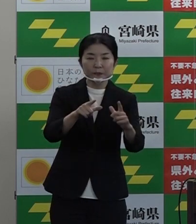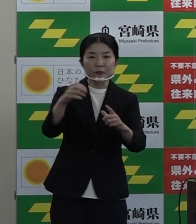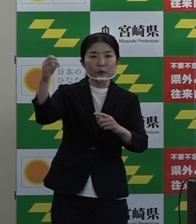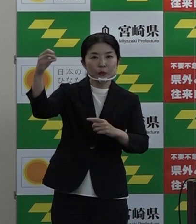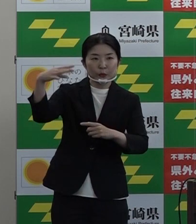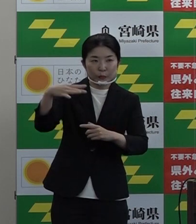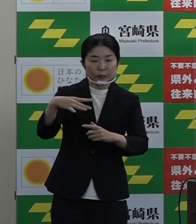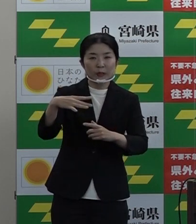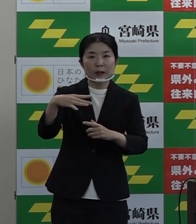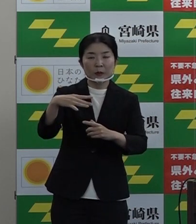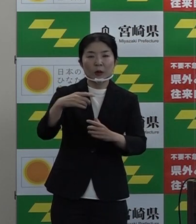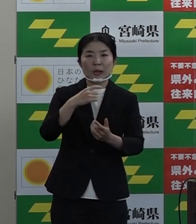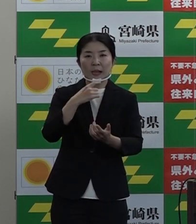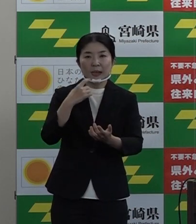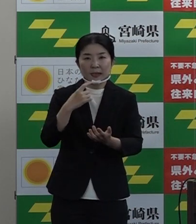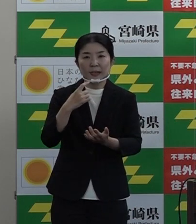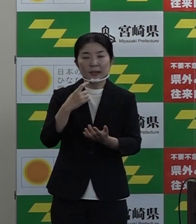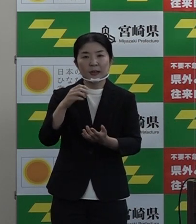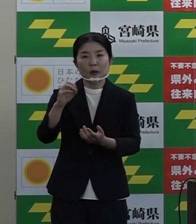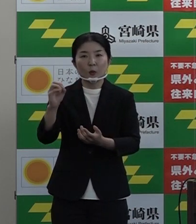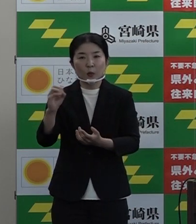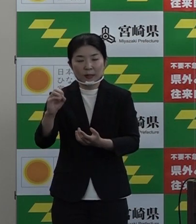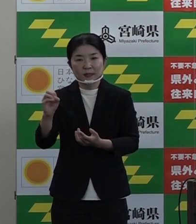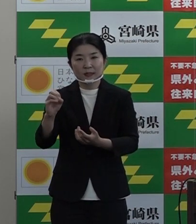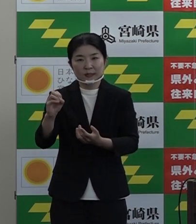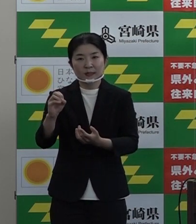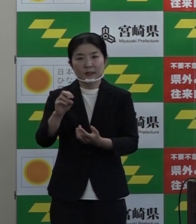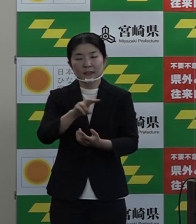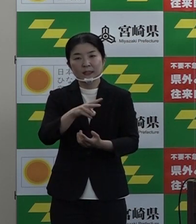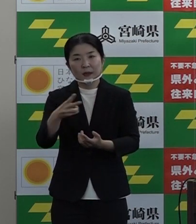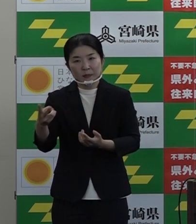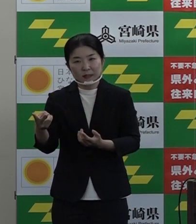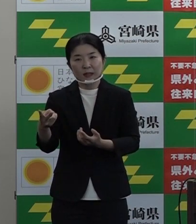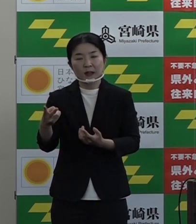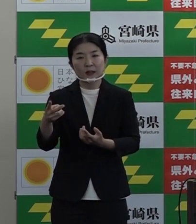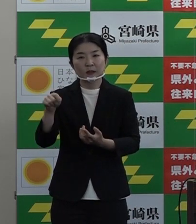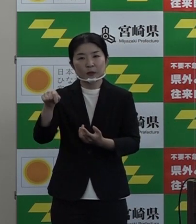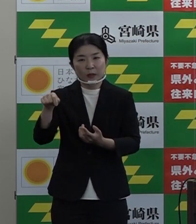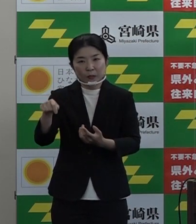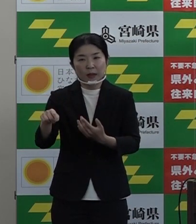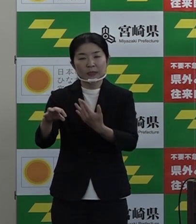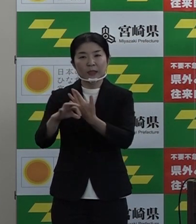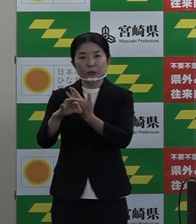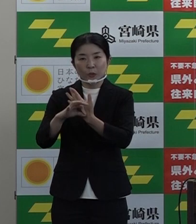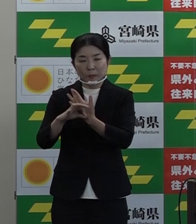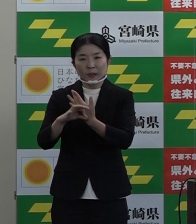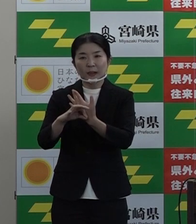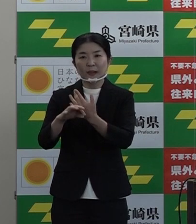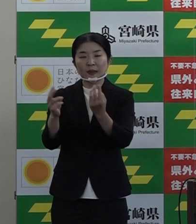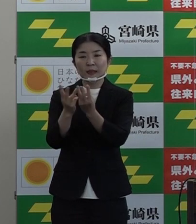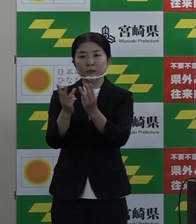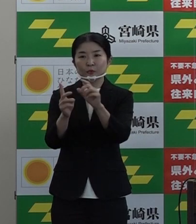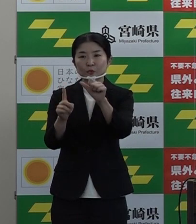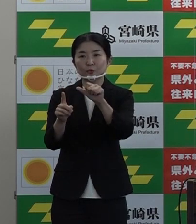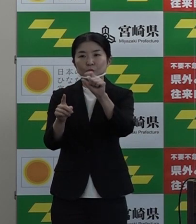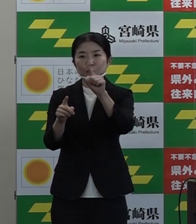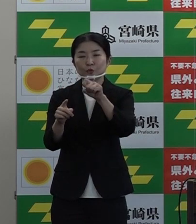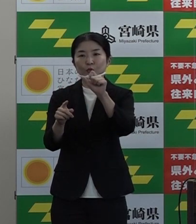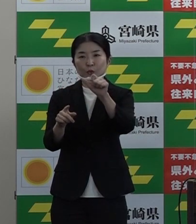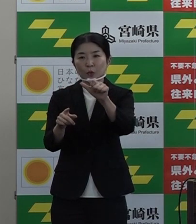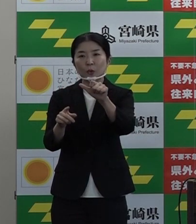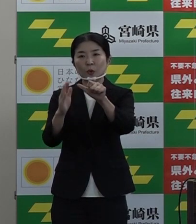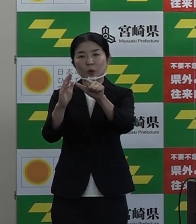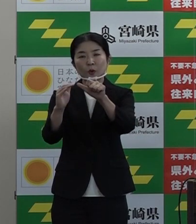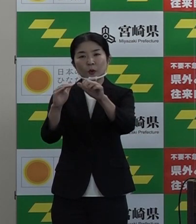赤からオレンジ県域に行いました。それも例えば15を下回らなければそこはオレンジに